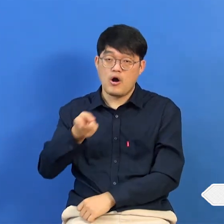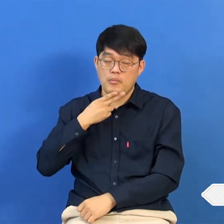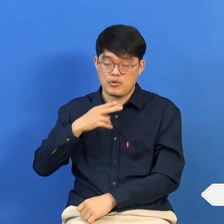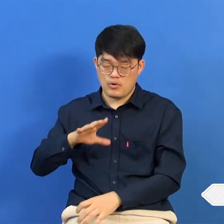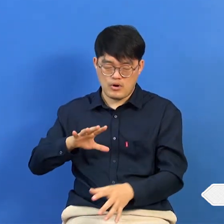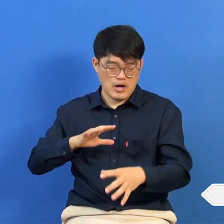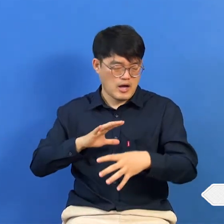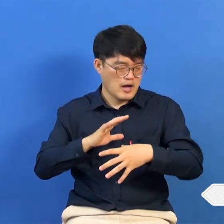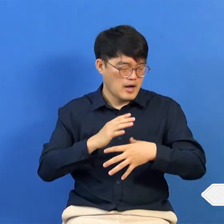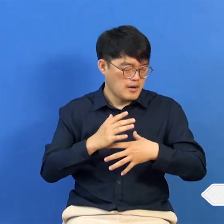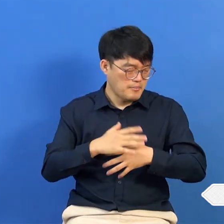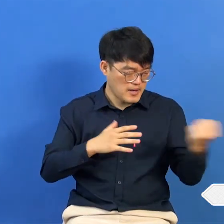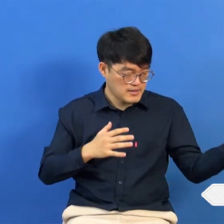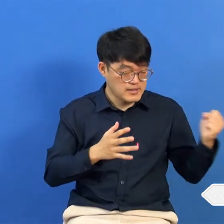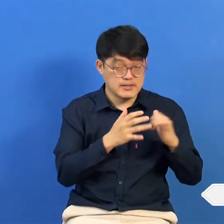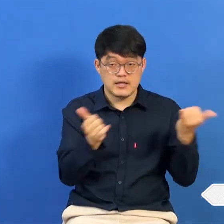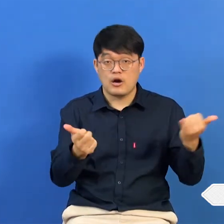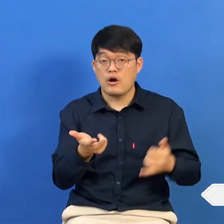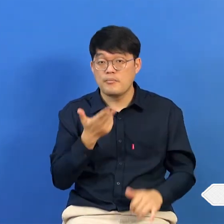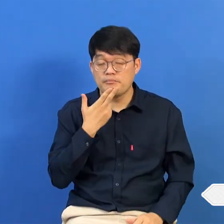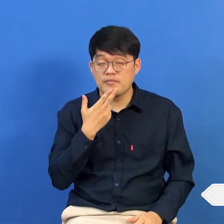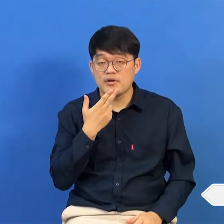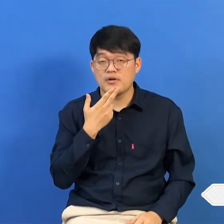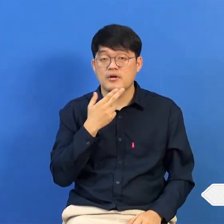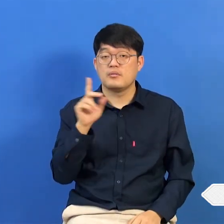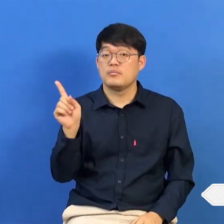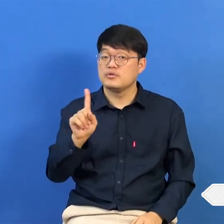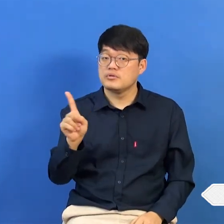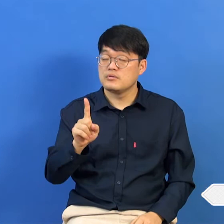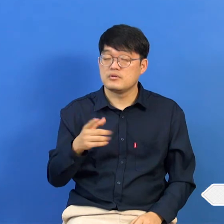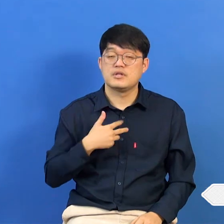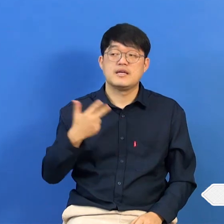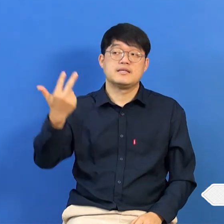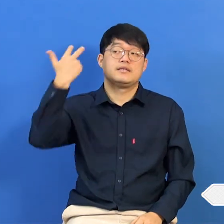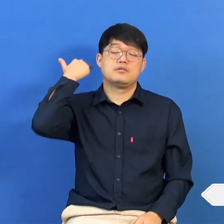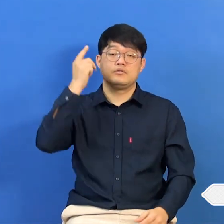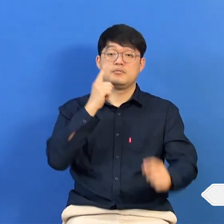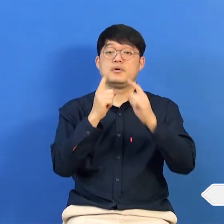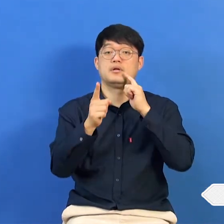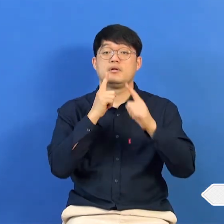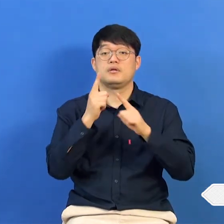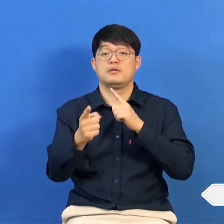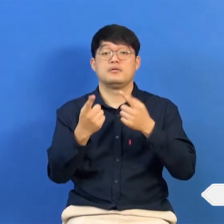없다. 이게 뭐지요? 지난주 설교에서 말씀드렸는데 이게 뭐지요?